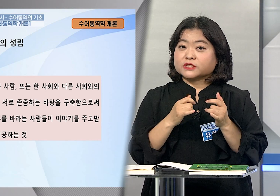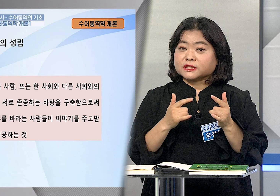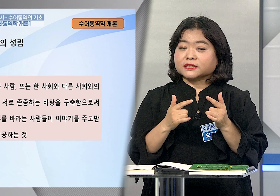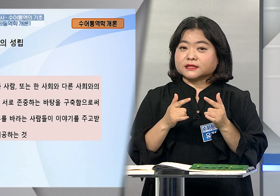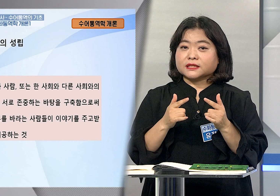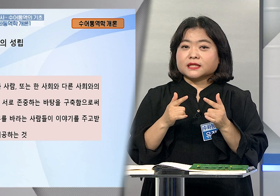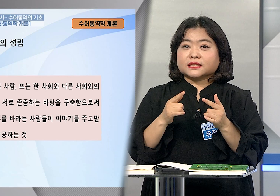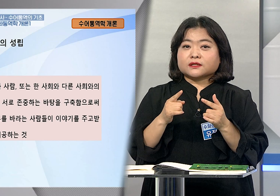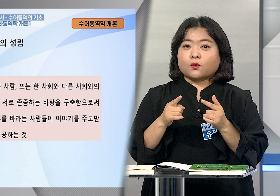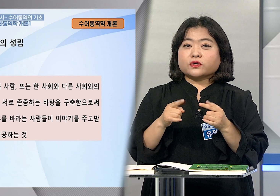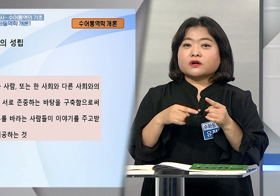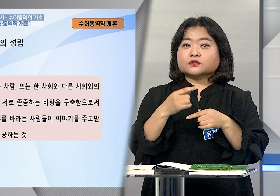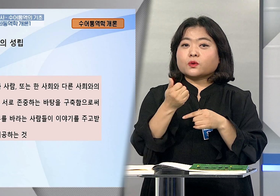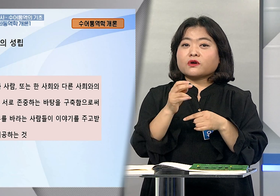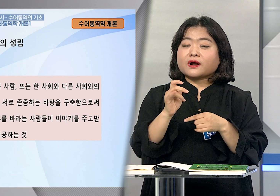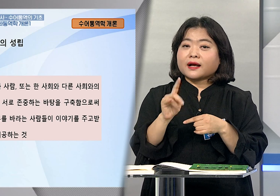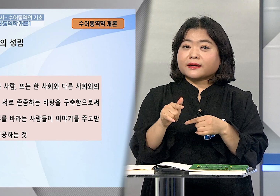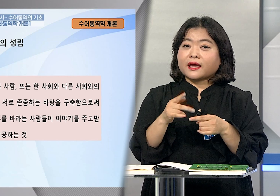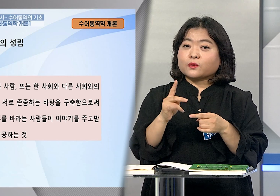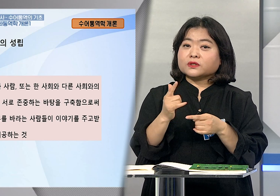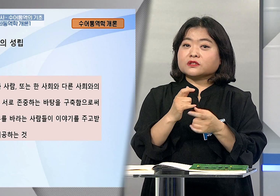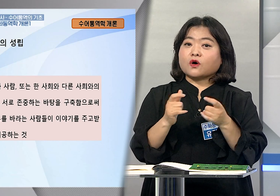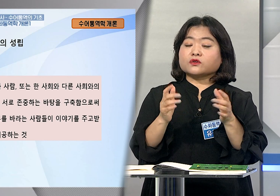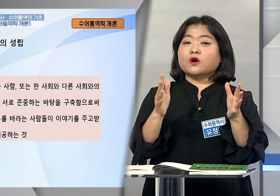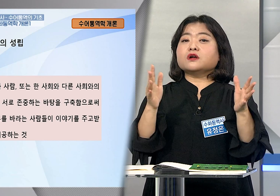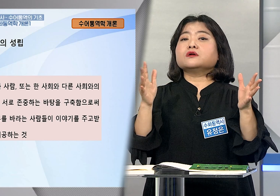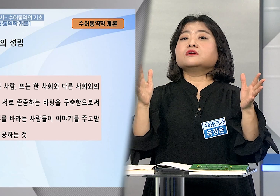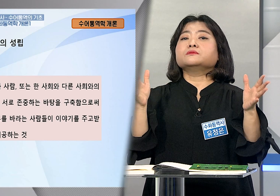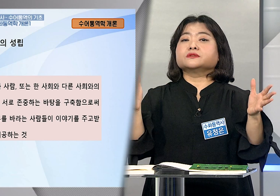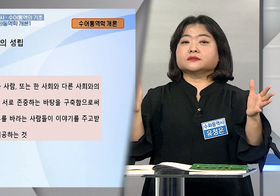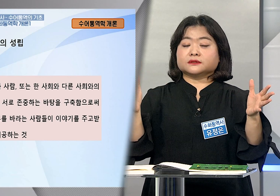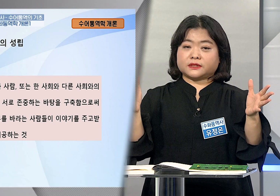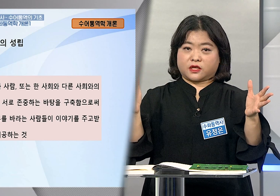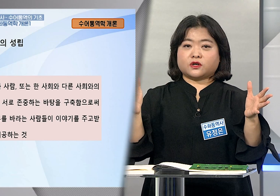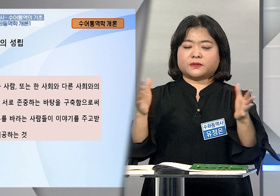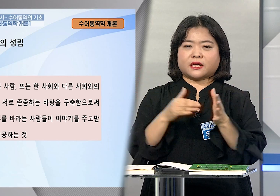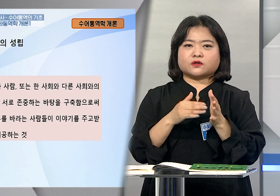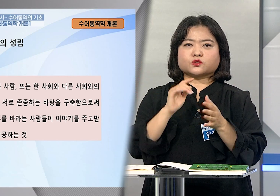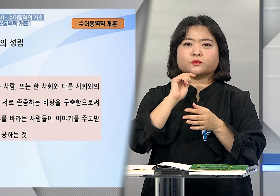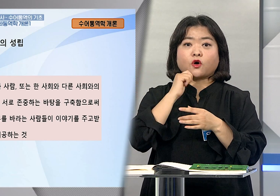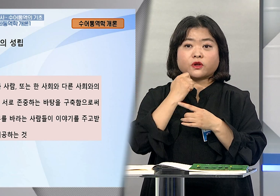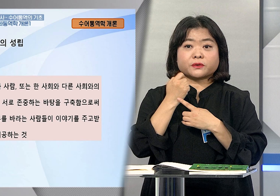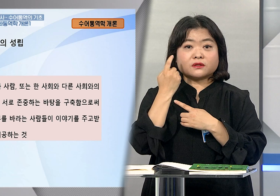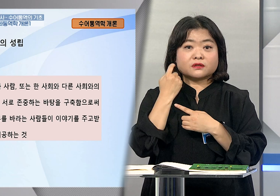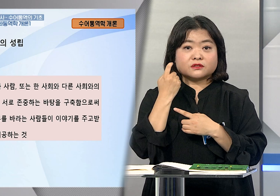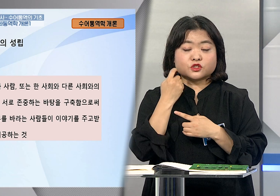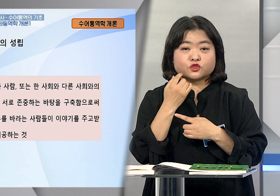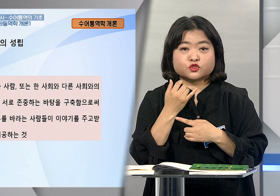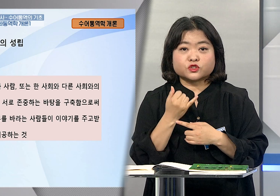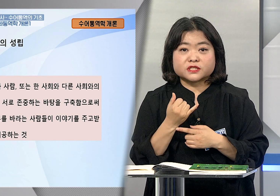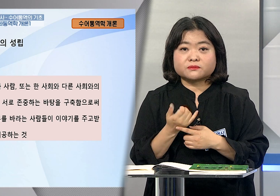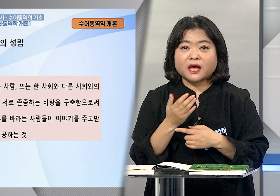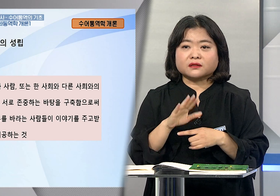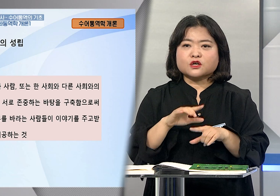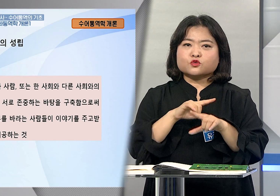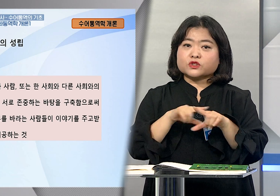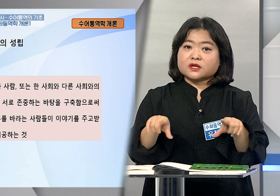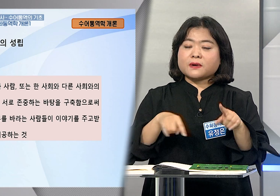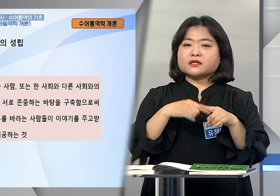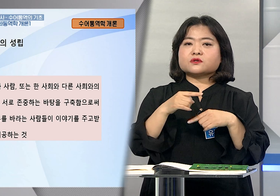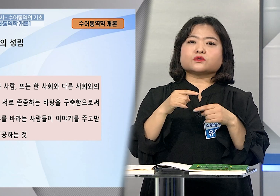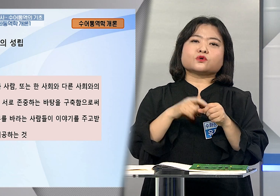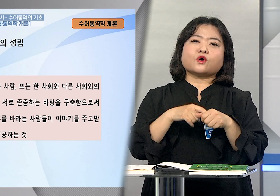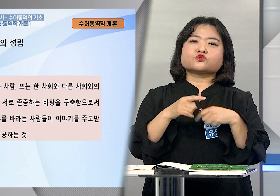배우신 분들은 오히려 그 통역학 개론이 더 넓은 개념이라서 좀 더 어렵게 느껴질 수 있지만